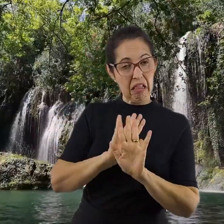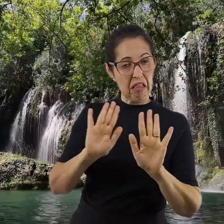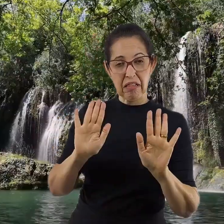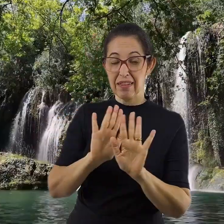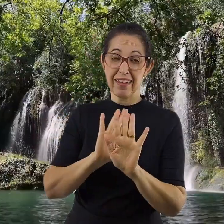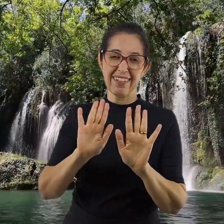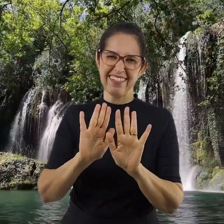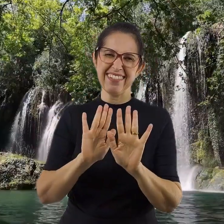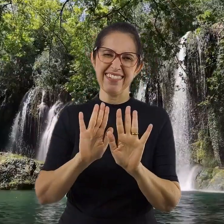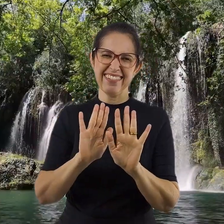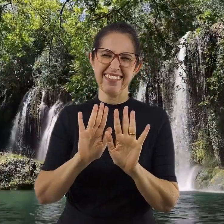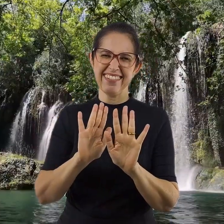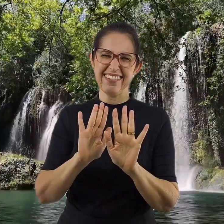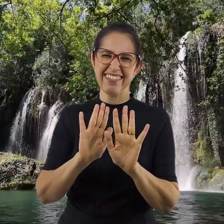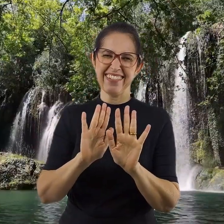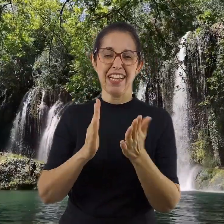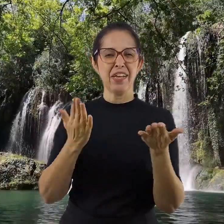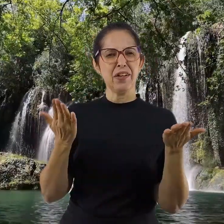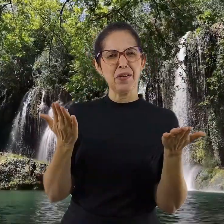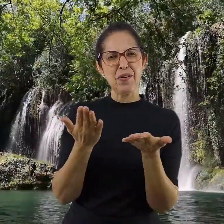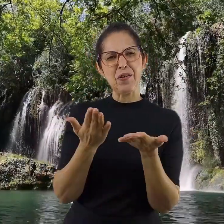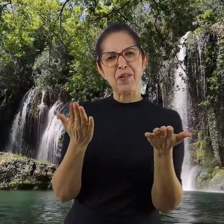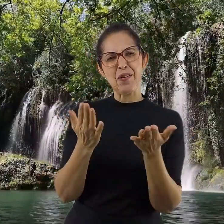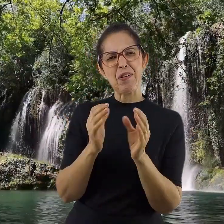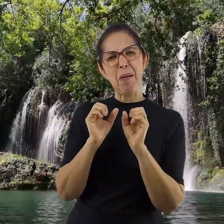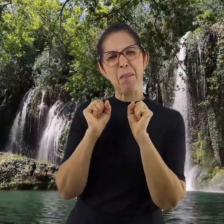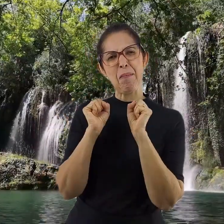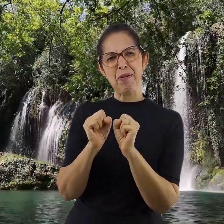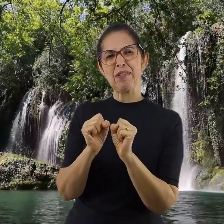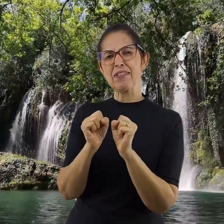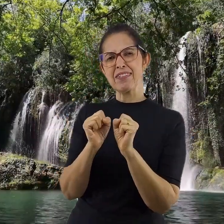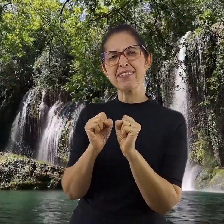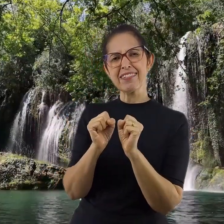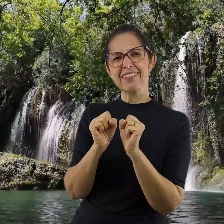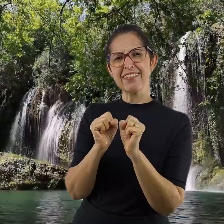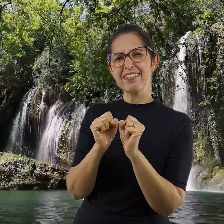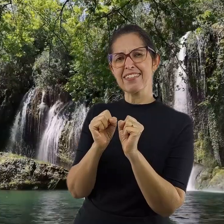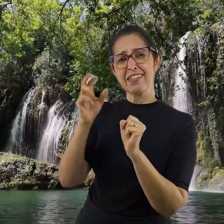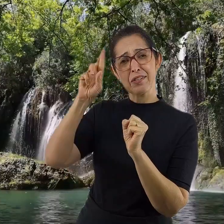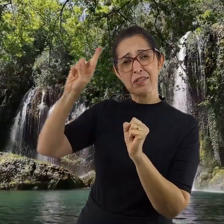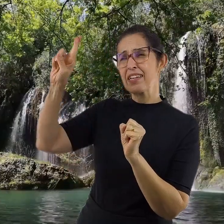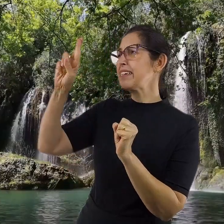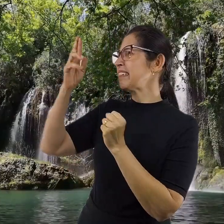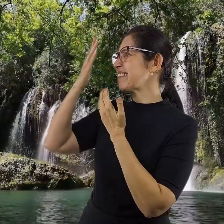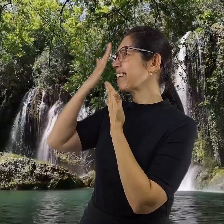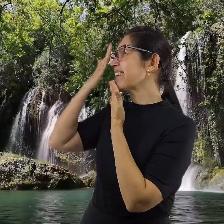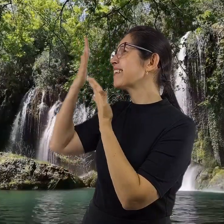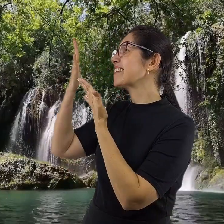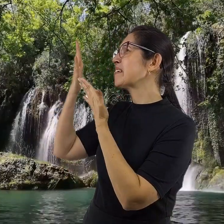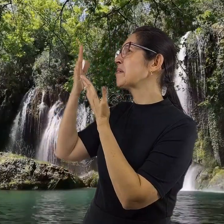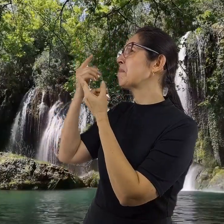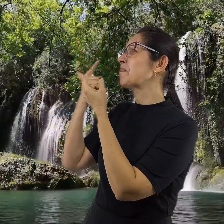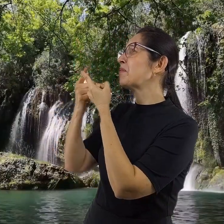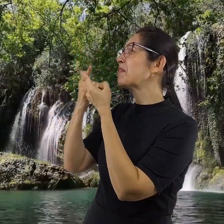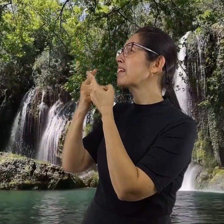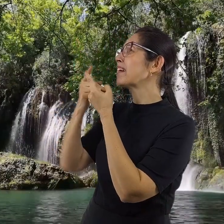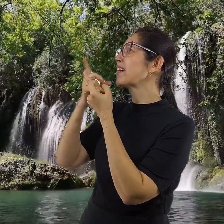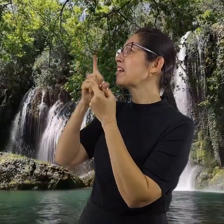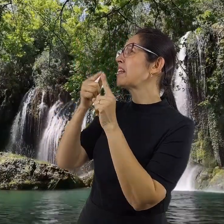podemos render graças. Nós te rendemos graças ao Senhor pela coroa de